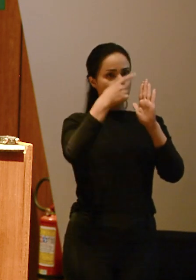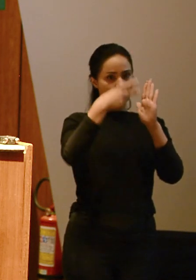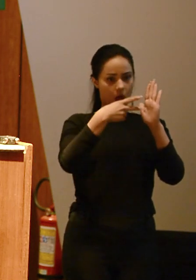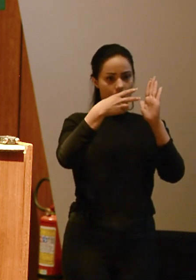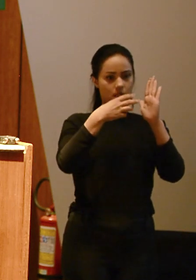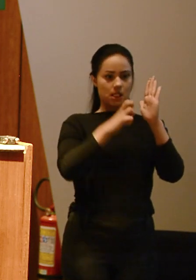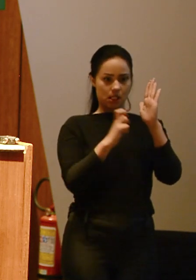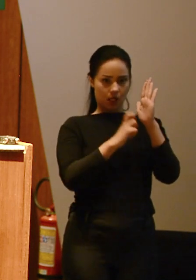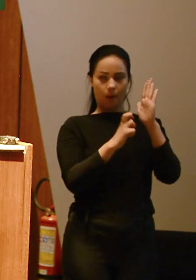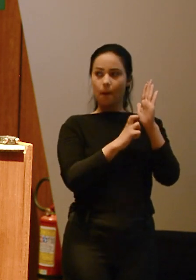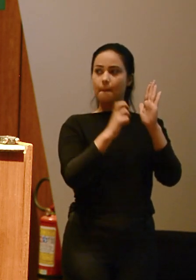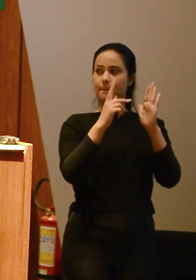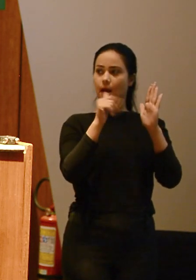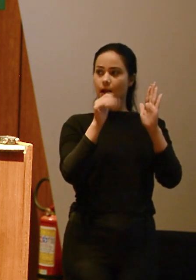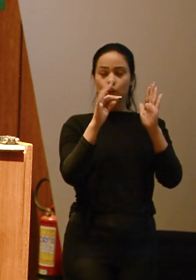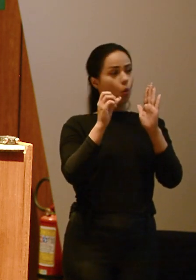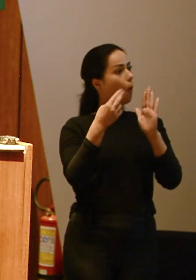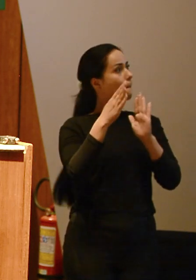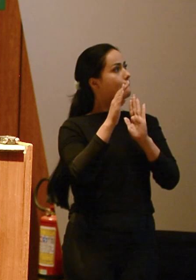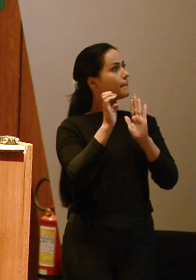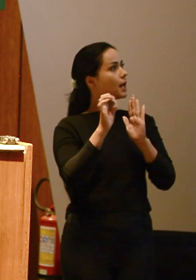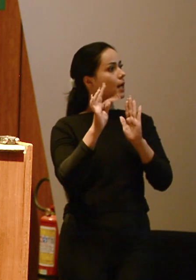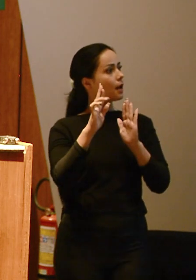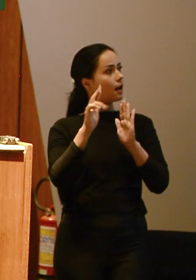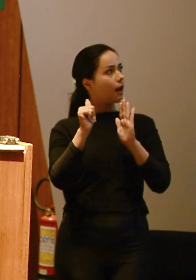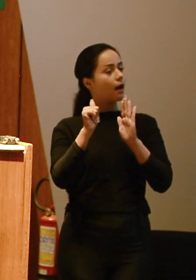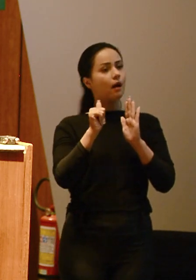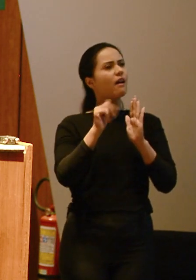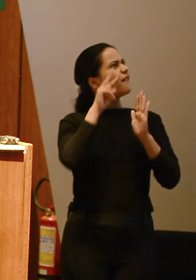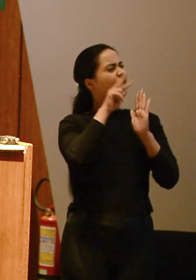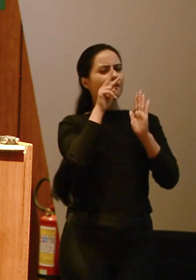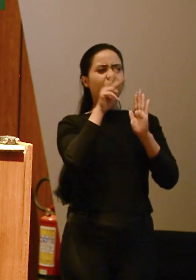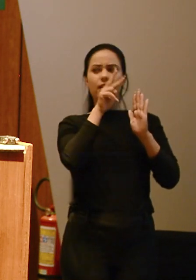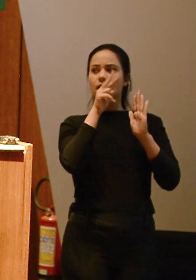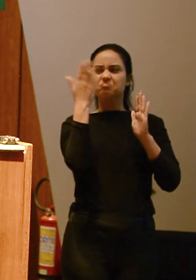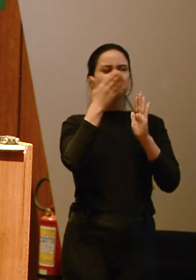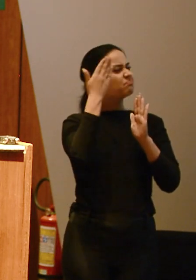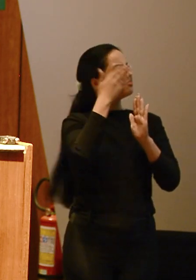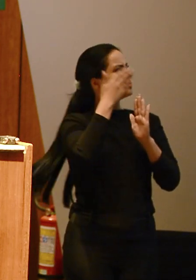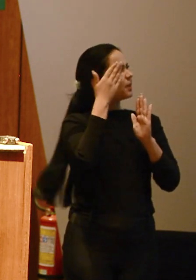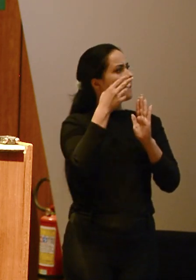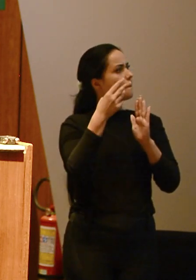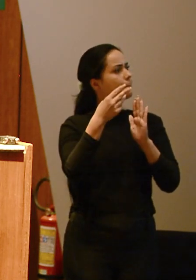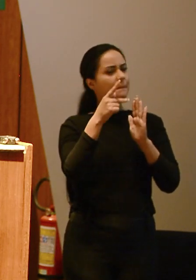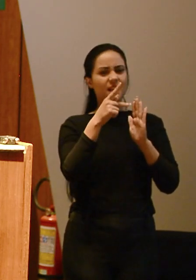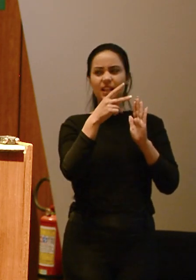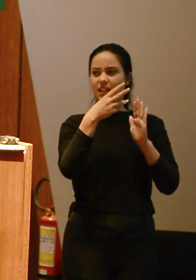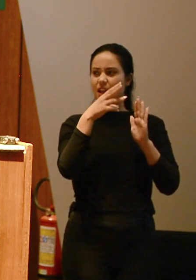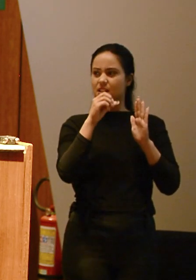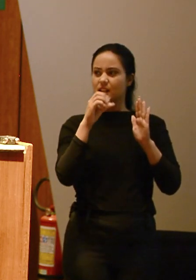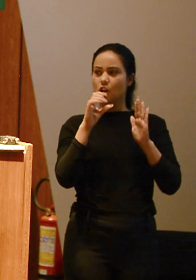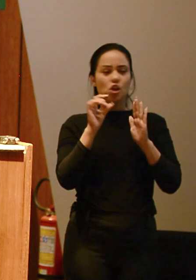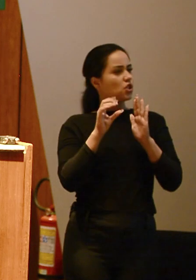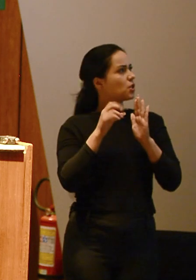5 do PEAT, tá? Ou BERA. Deixa eu ver se vai dar para ver aqui. Também não dá, né? O P300. Mas